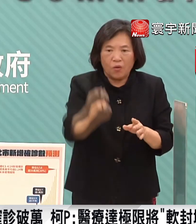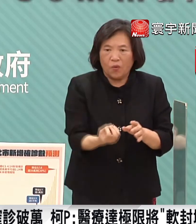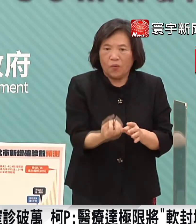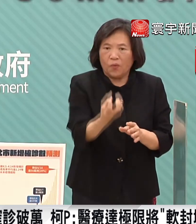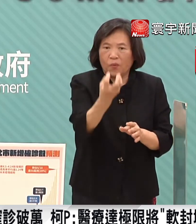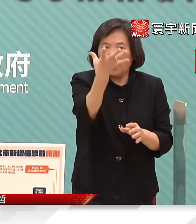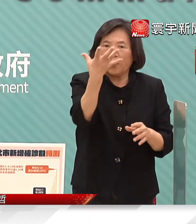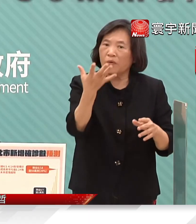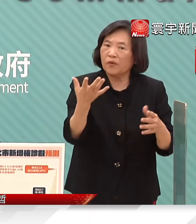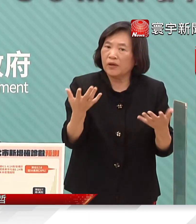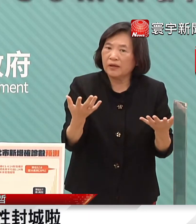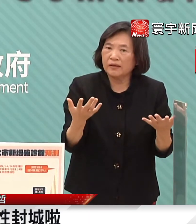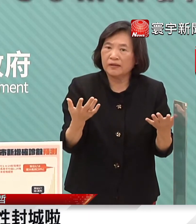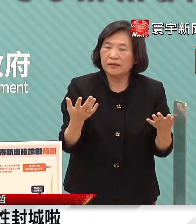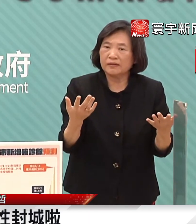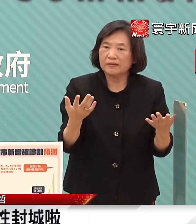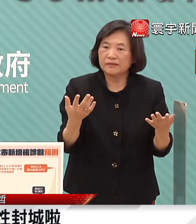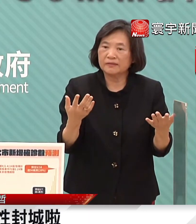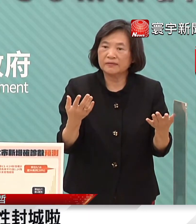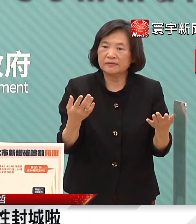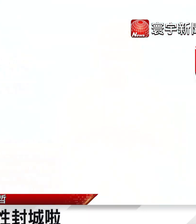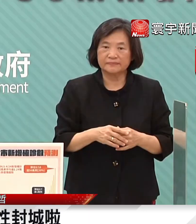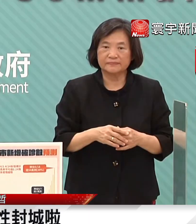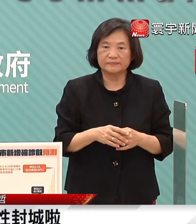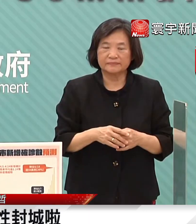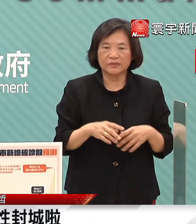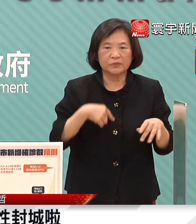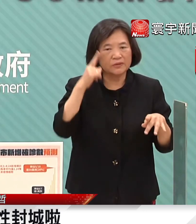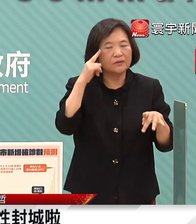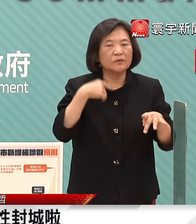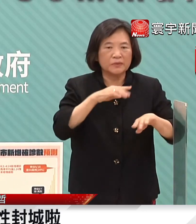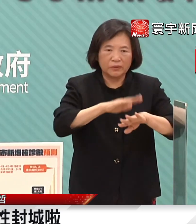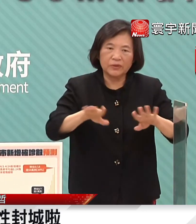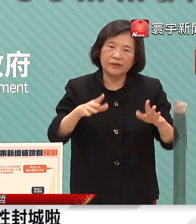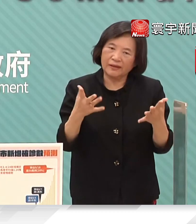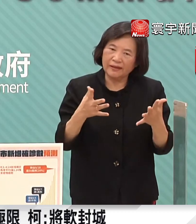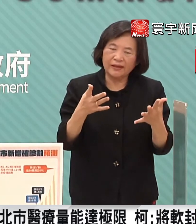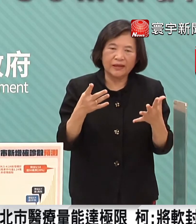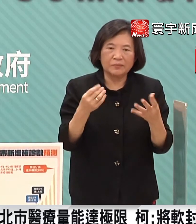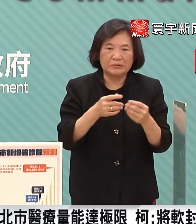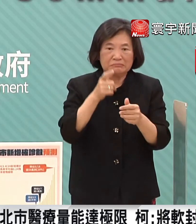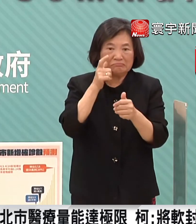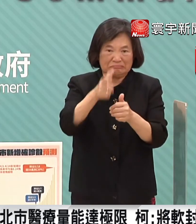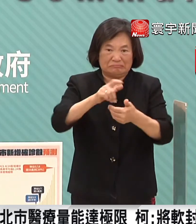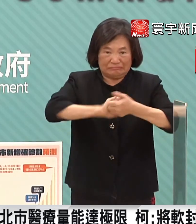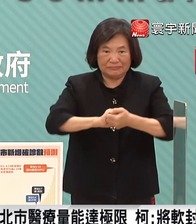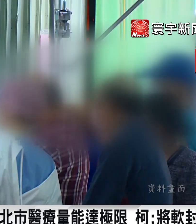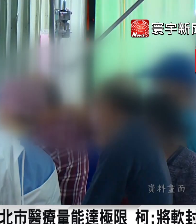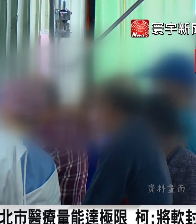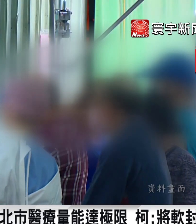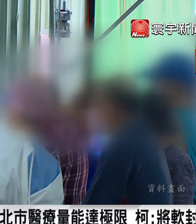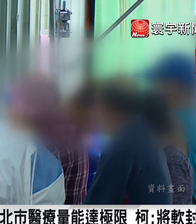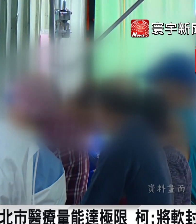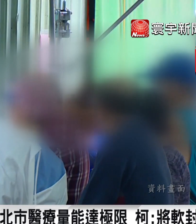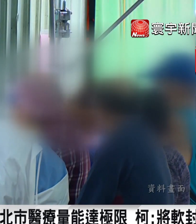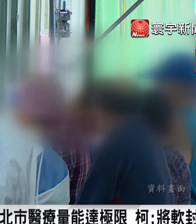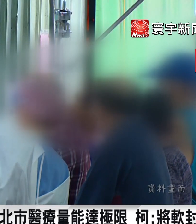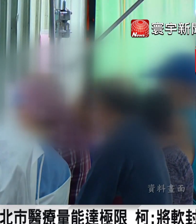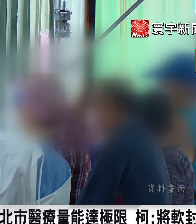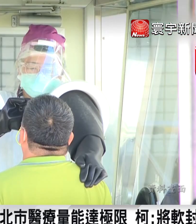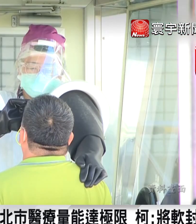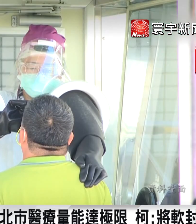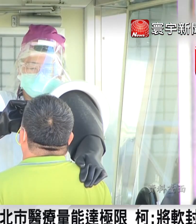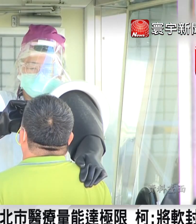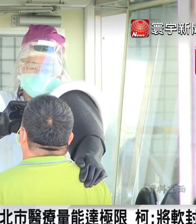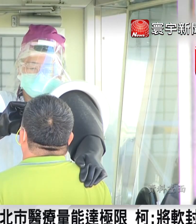必要的话，我们还是会软性封城的。 台北市长柯文哲抛出震撼弹，未来一周关键期